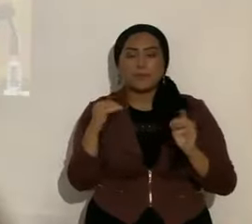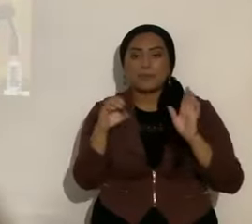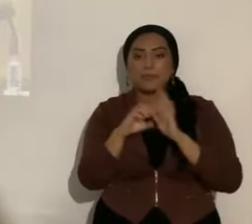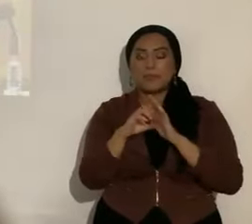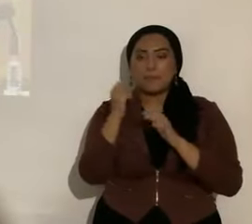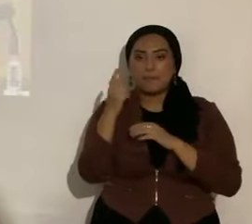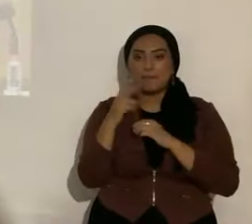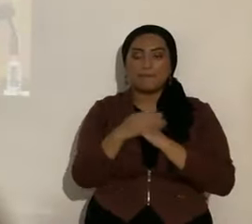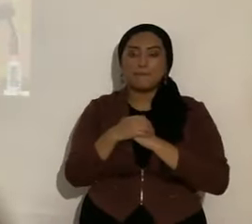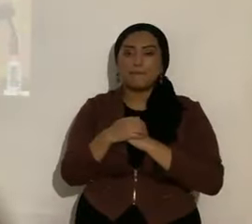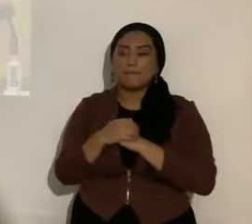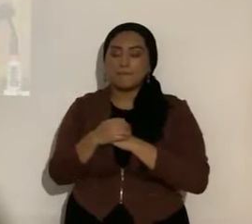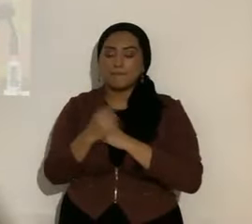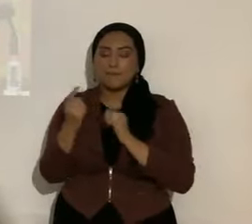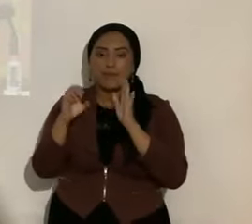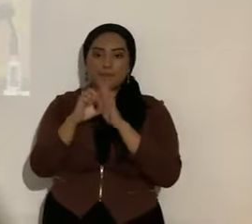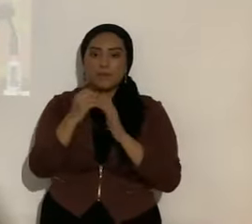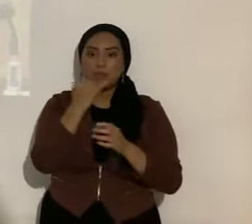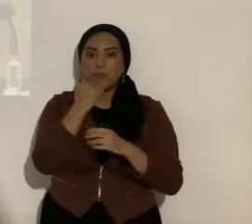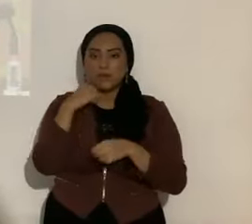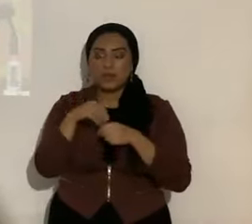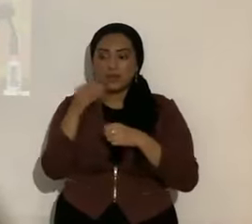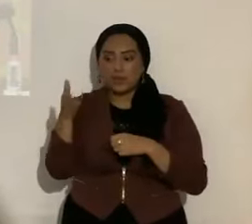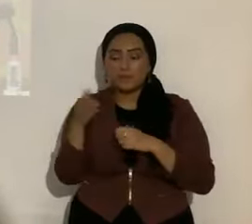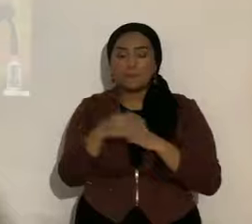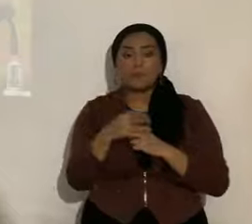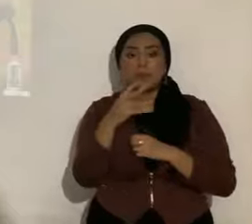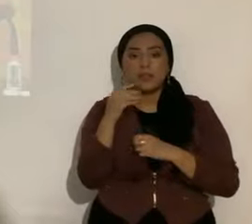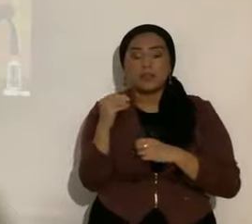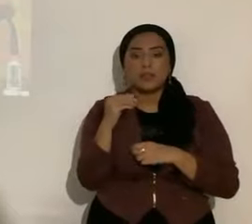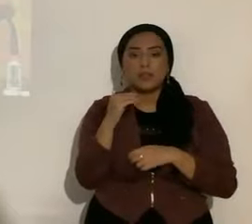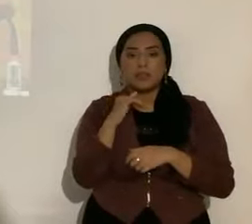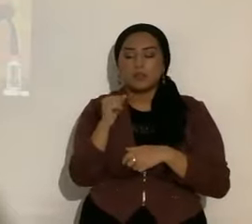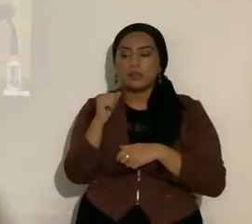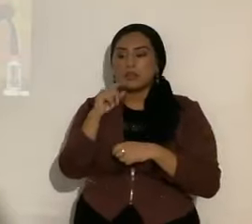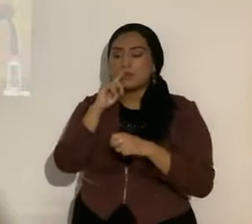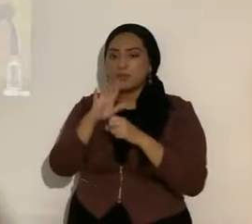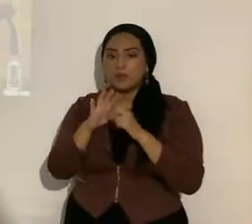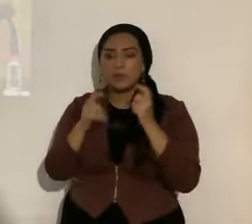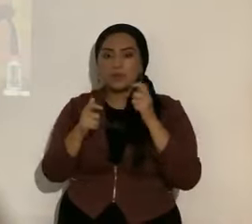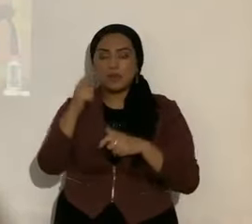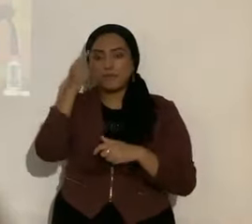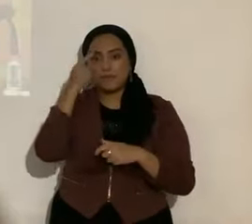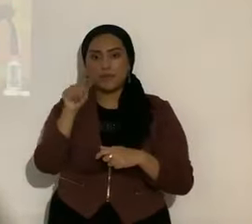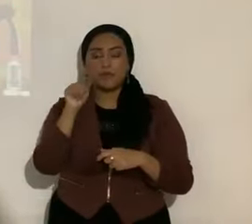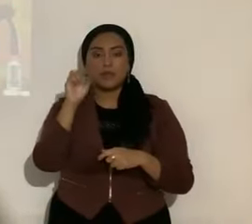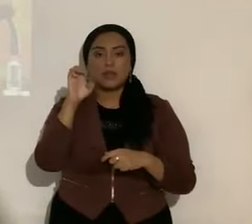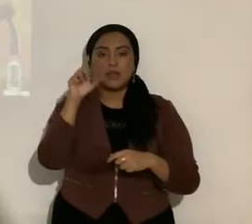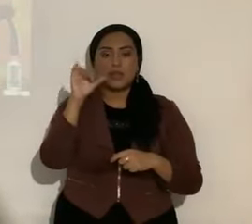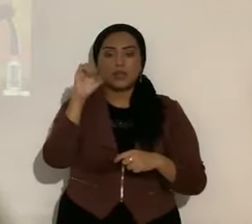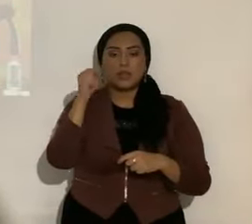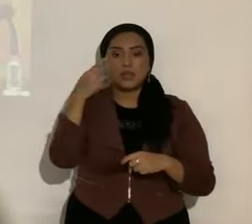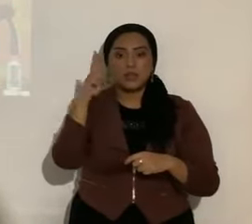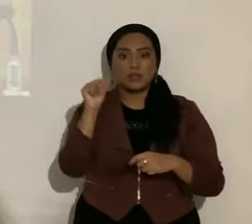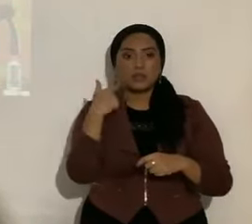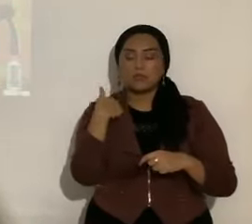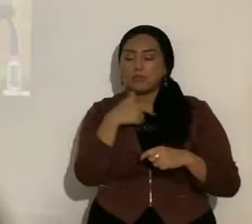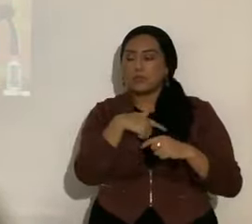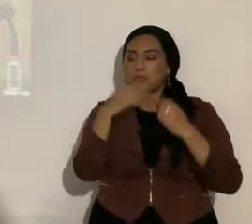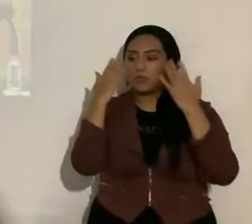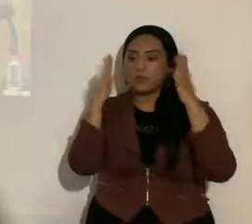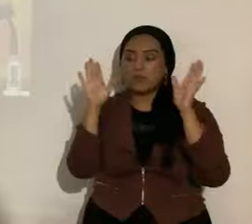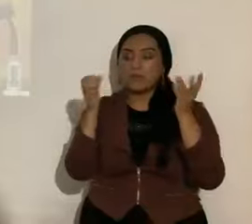12 yuntas, o sea, simbolizado Israel ahí. Bueno, y era un compromiso muy grande para Eliseo. No sabemos